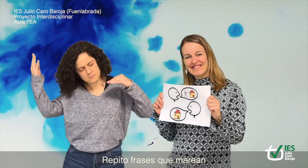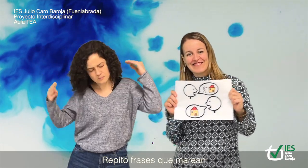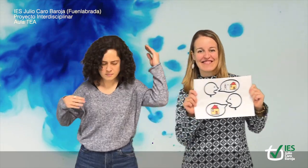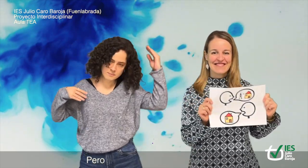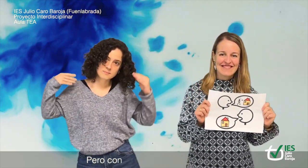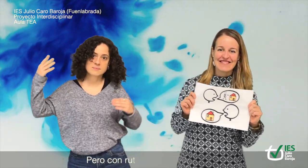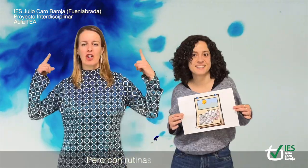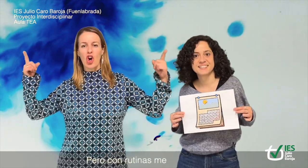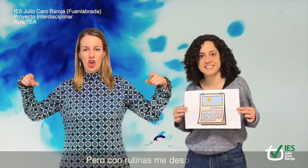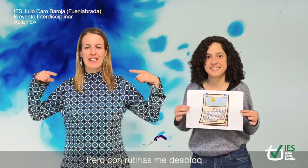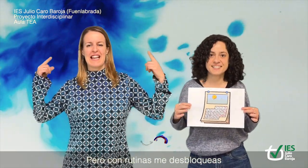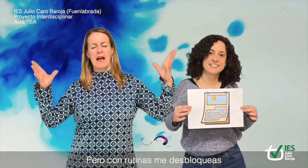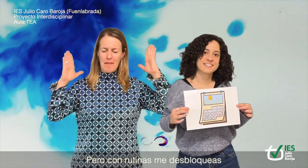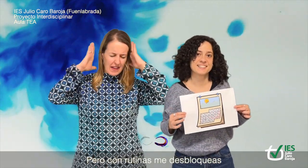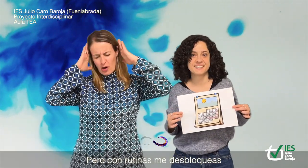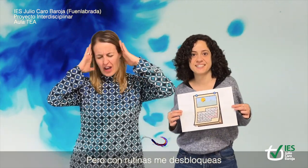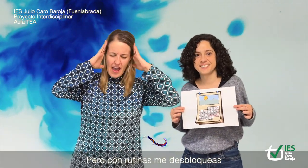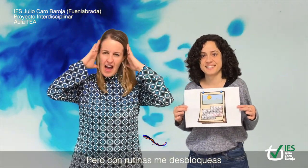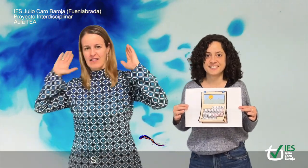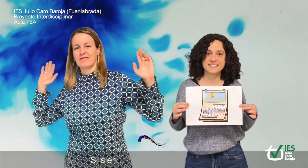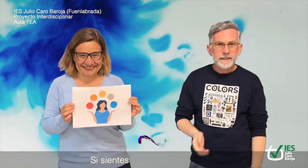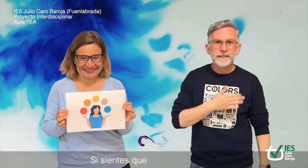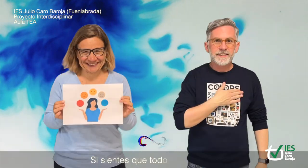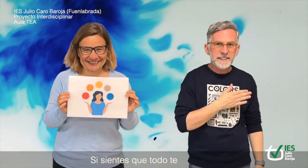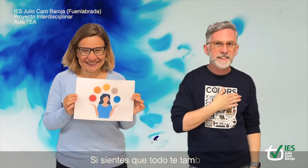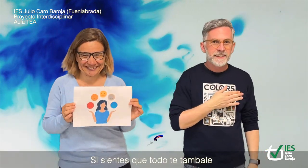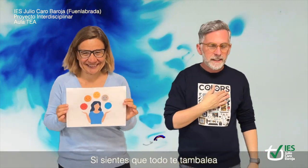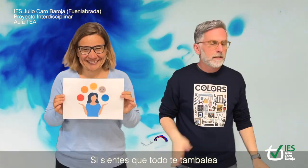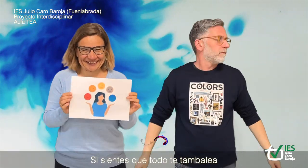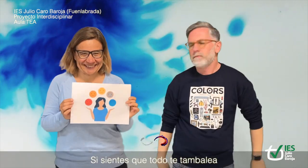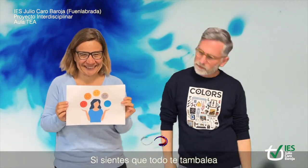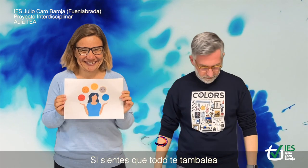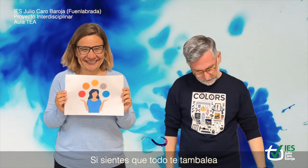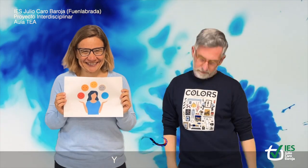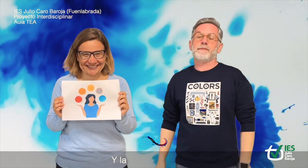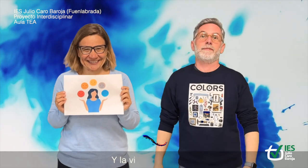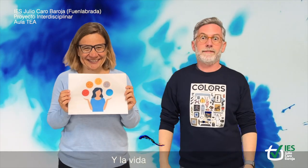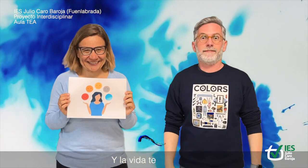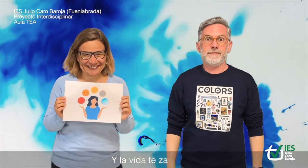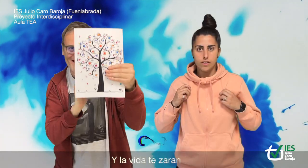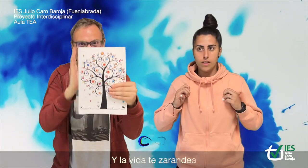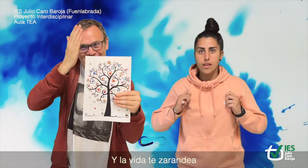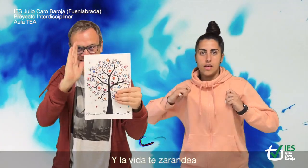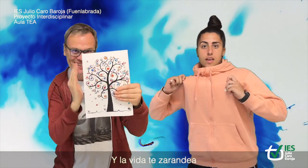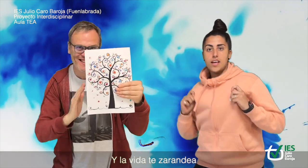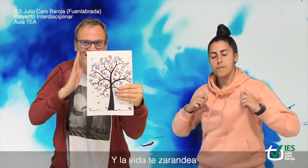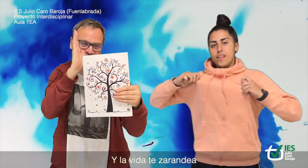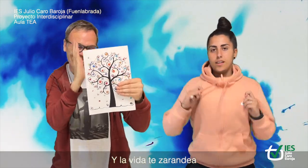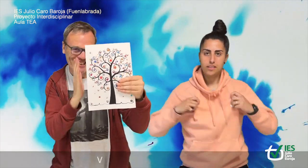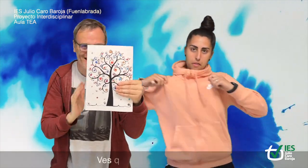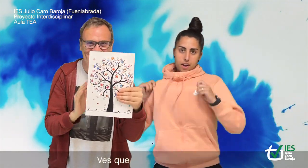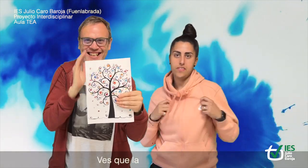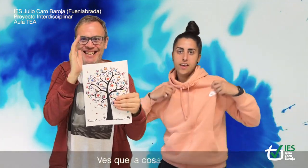que marea Pero con rutinas me desbloqueas Si sientes que todo te tambalea Y la vida